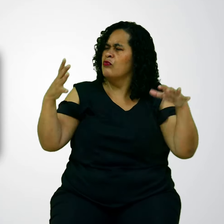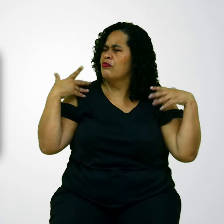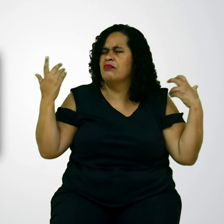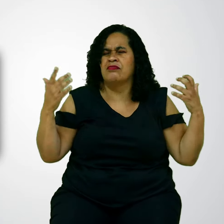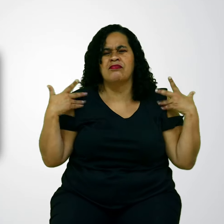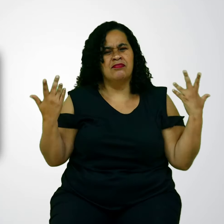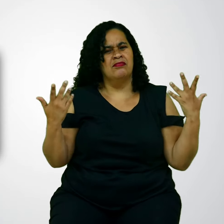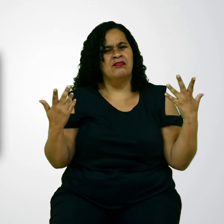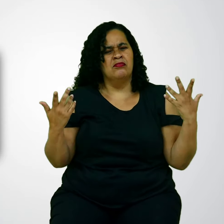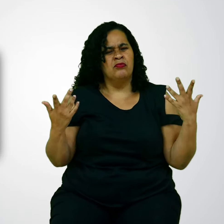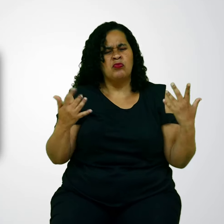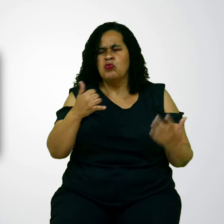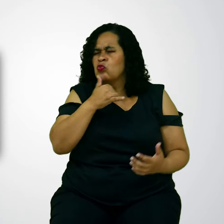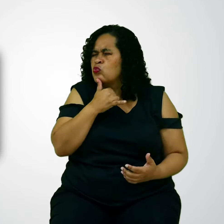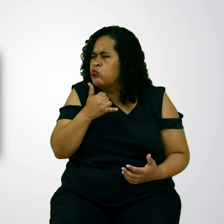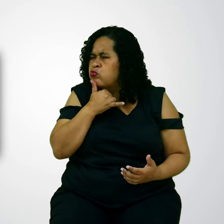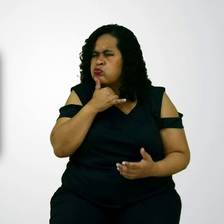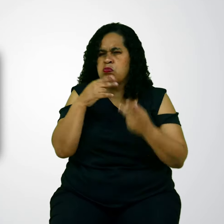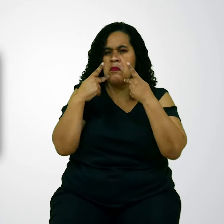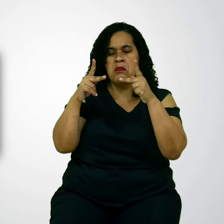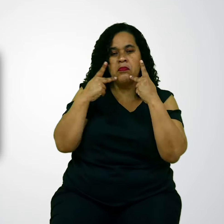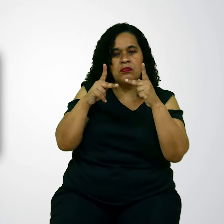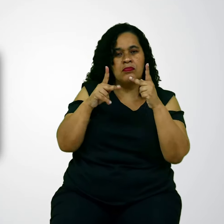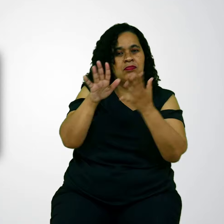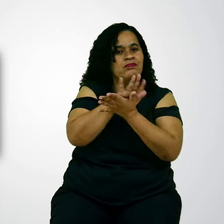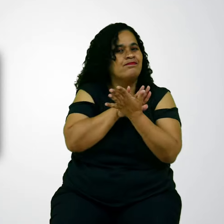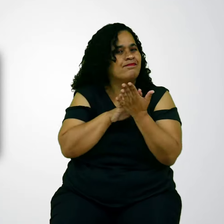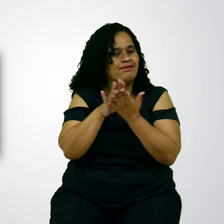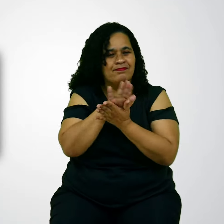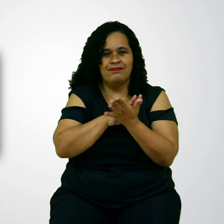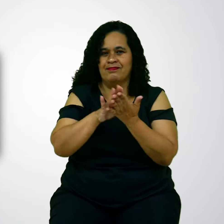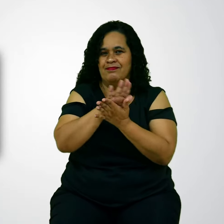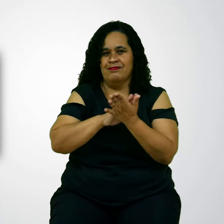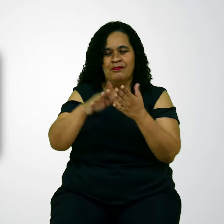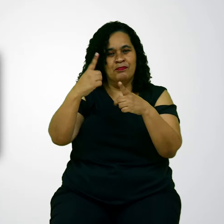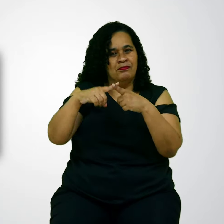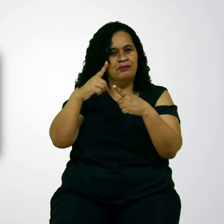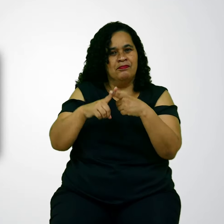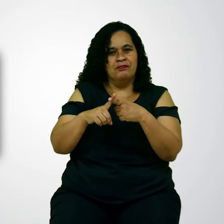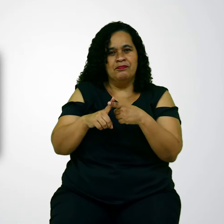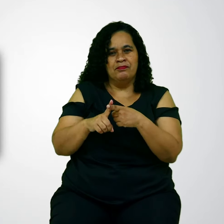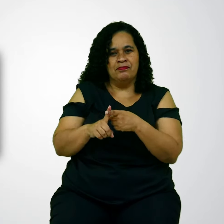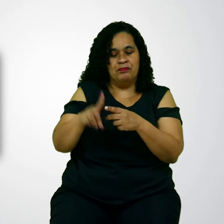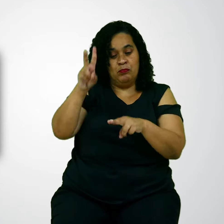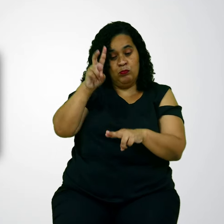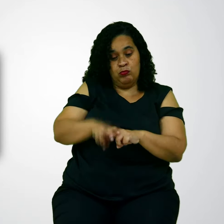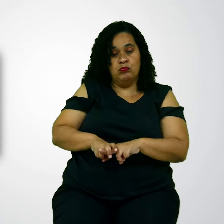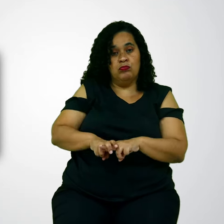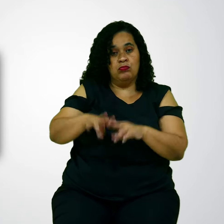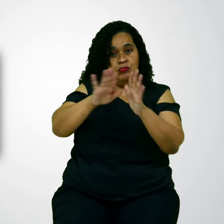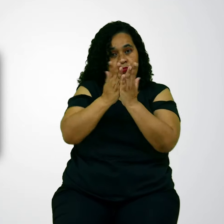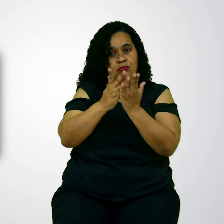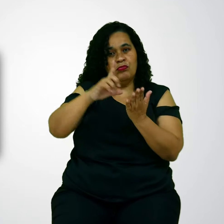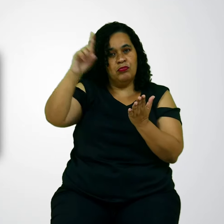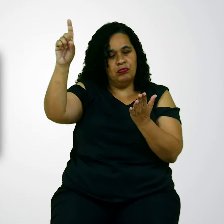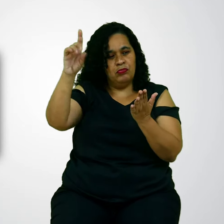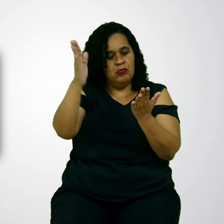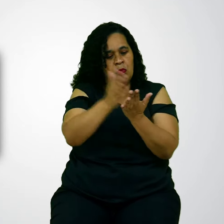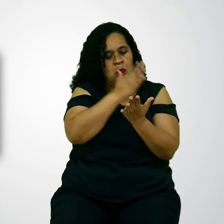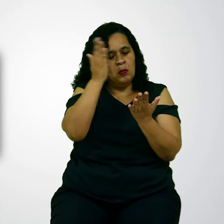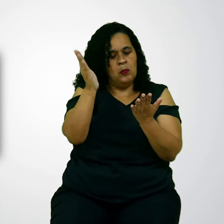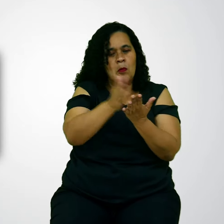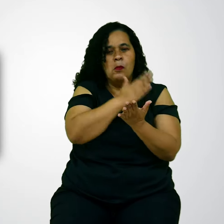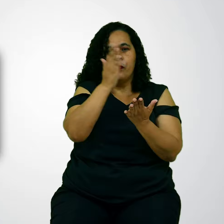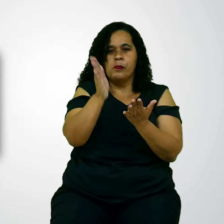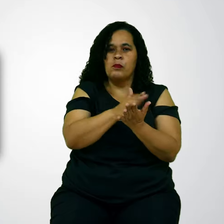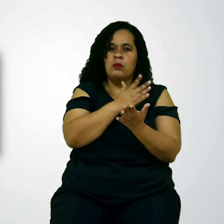da pregação de ninguém, do louvor de ninguém. Eu fico lá no primeiro banco, Bíblia aberta, e eu fico aqui, porque eu sei que Deus